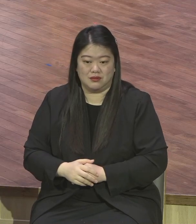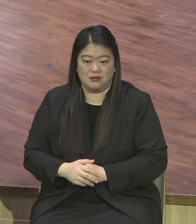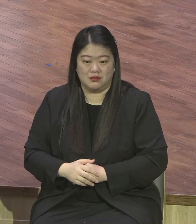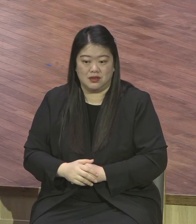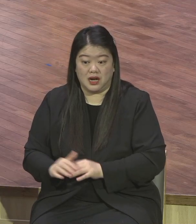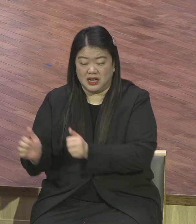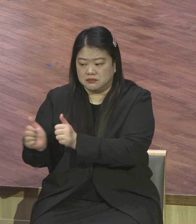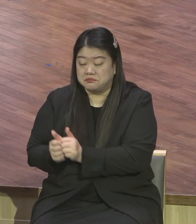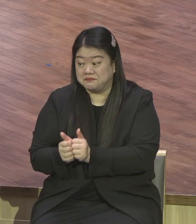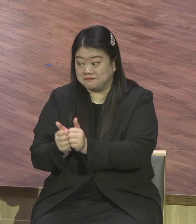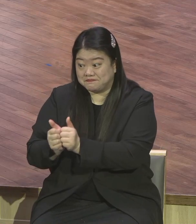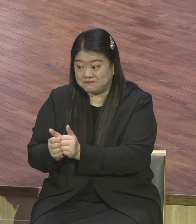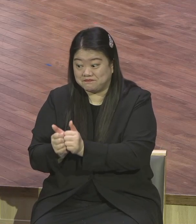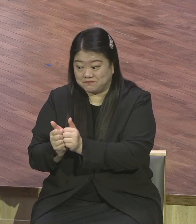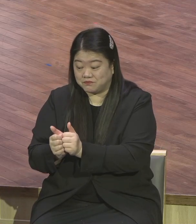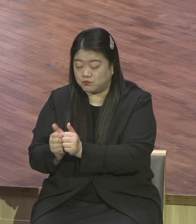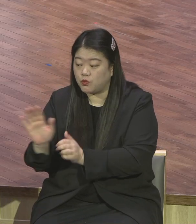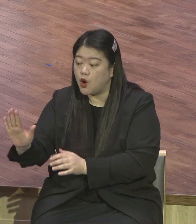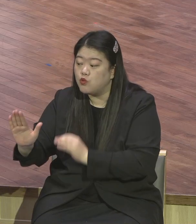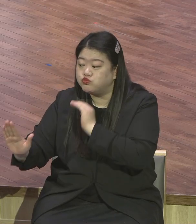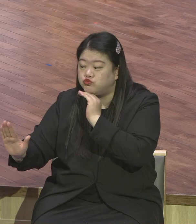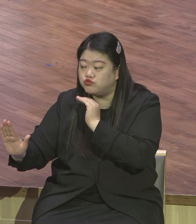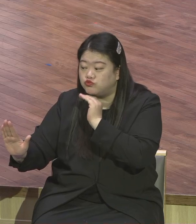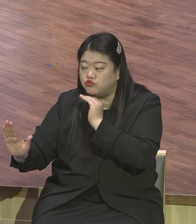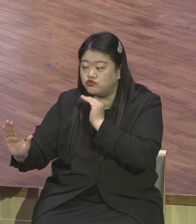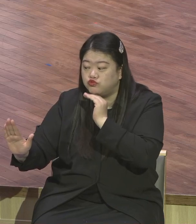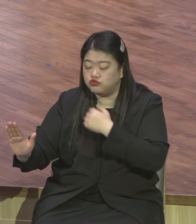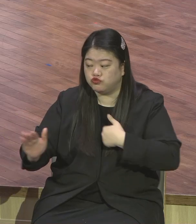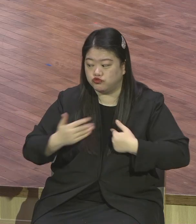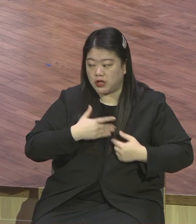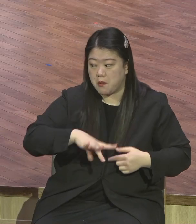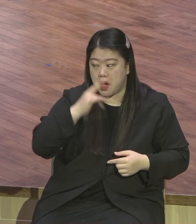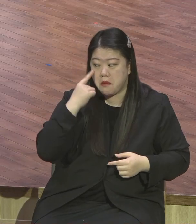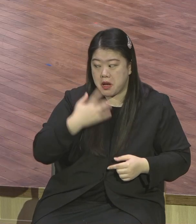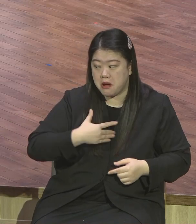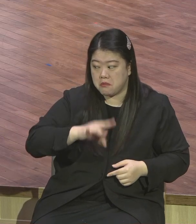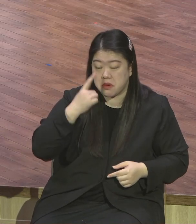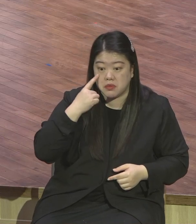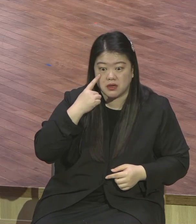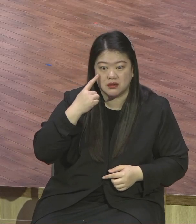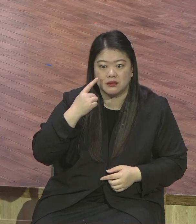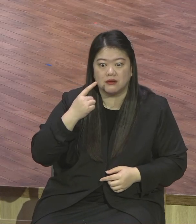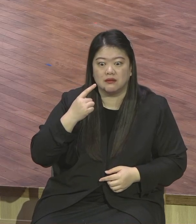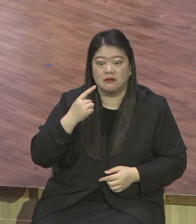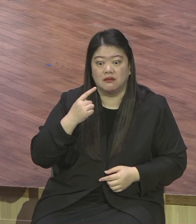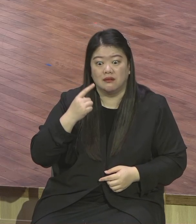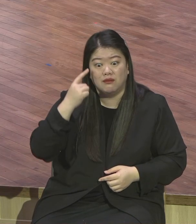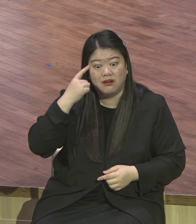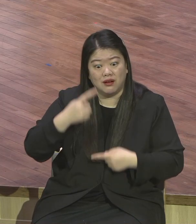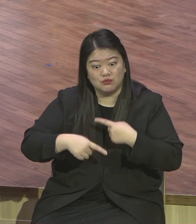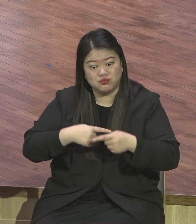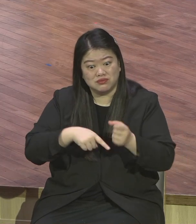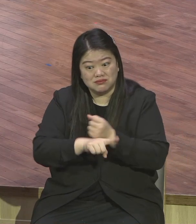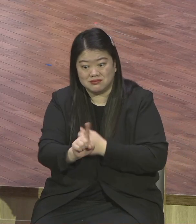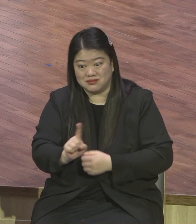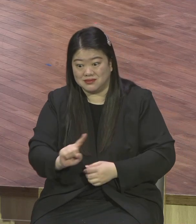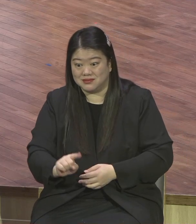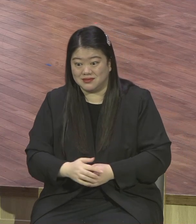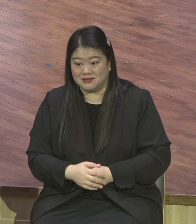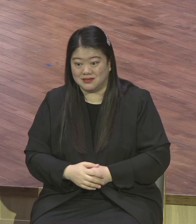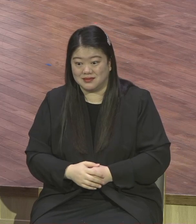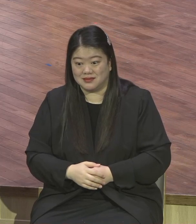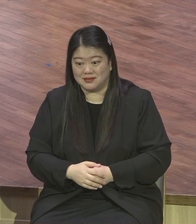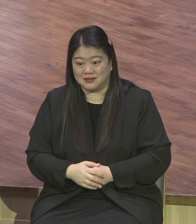그걸 강조하고 있어요. 그래서 뭐라고 말씀했어요? 성령을 따라 행하라 그랬어요.